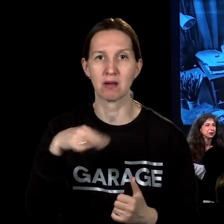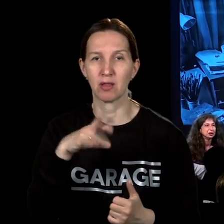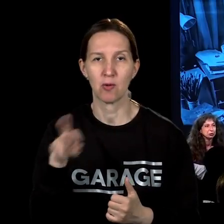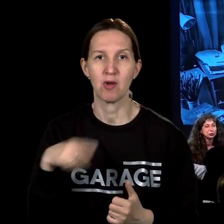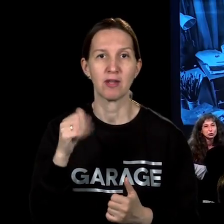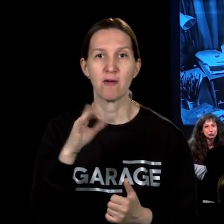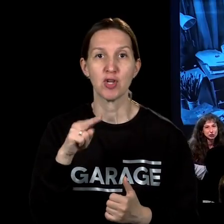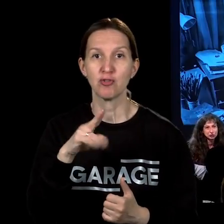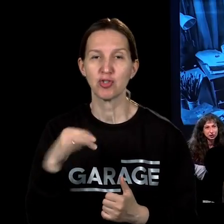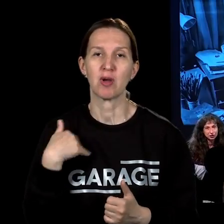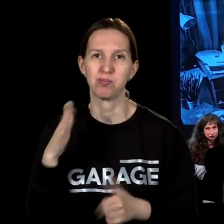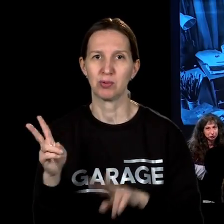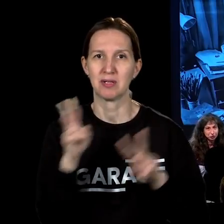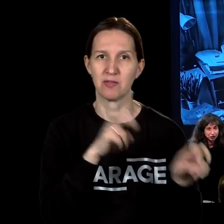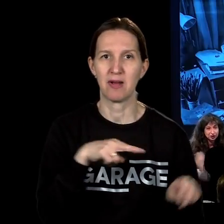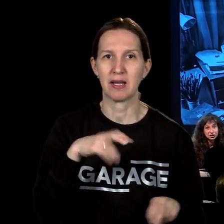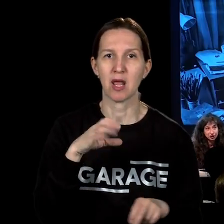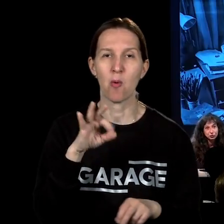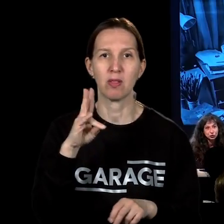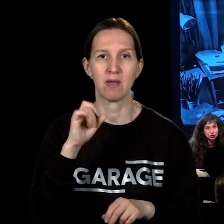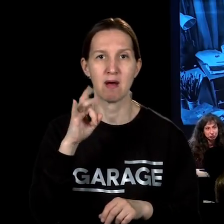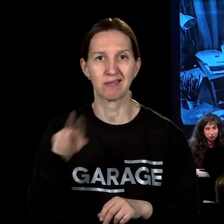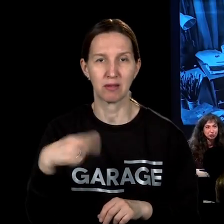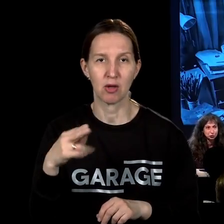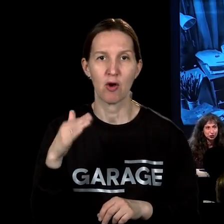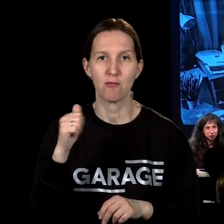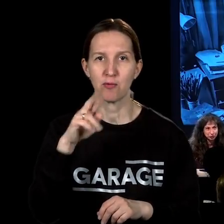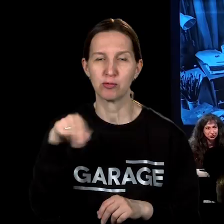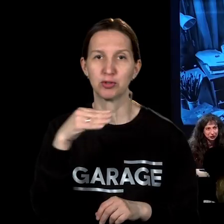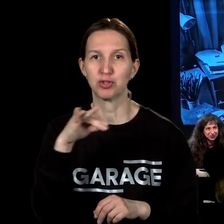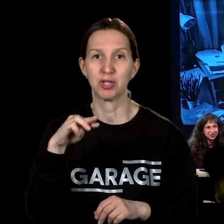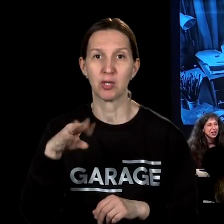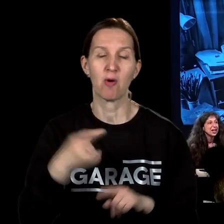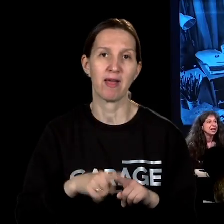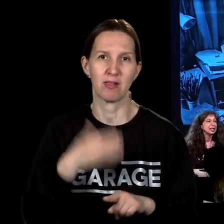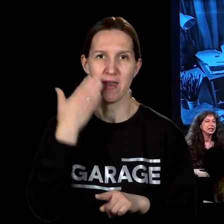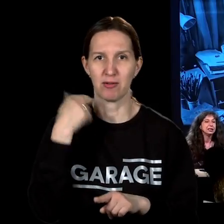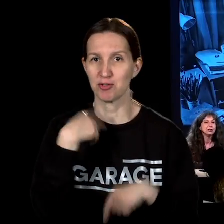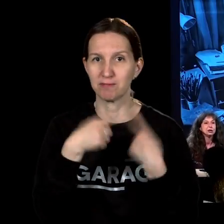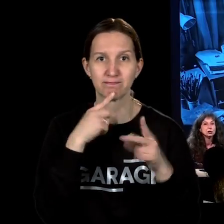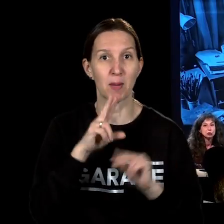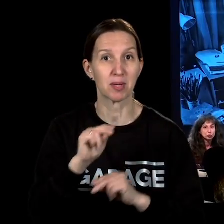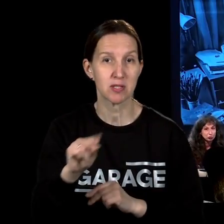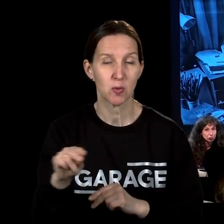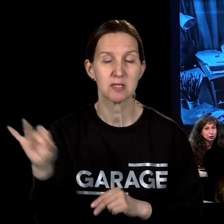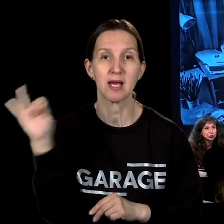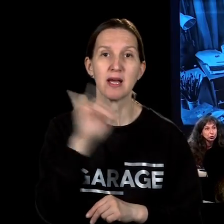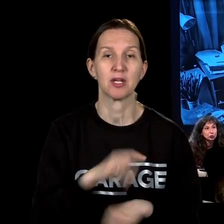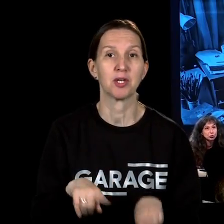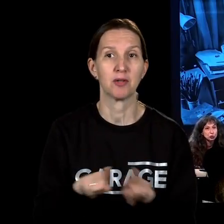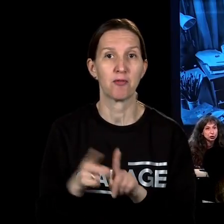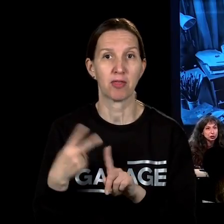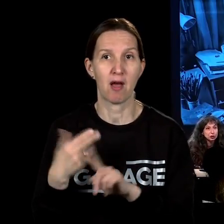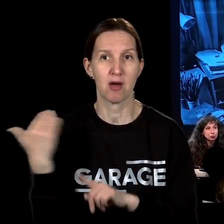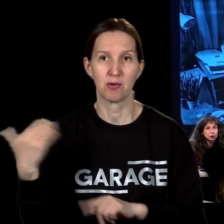если вы меня извините, я буду все-таки его называть Леонард Фуджита, потому что это немножко легче произносится. И тоже